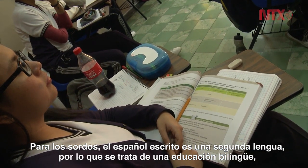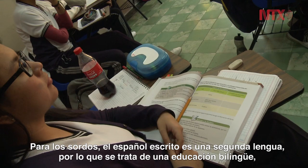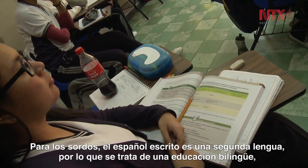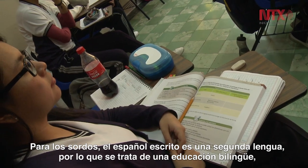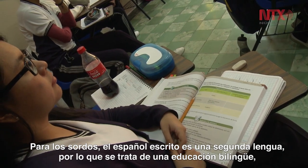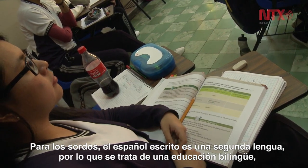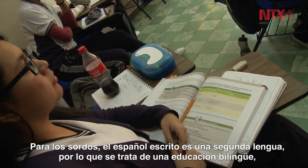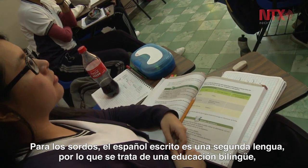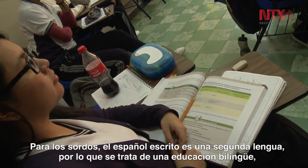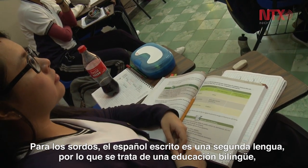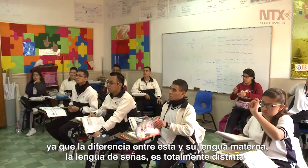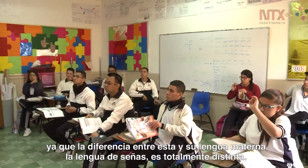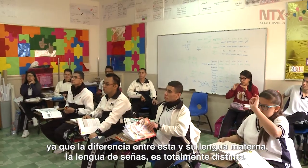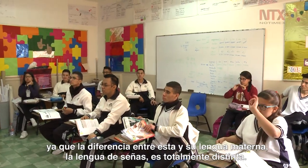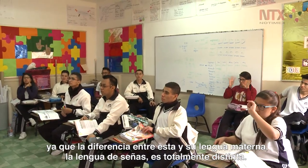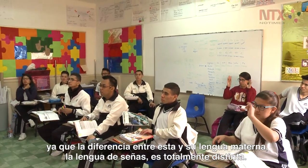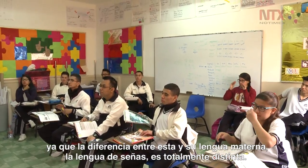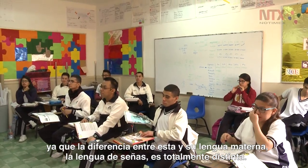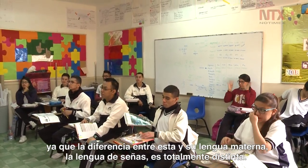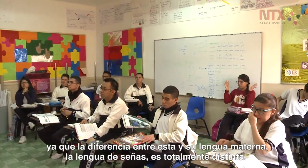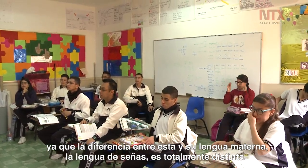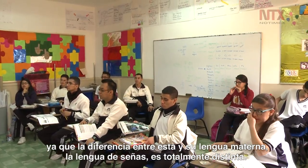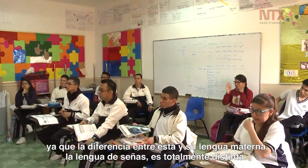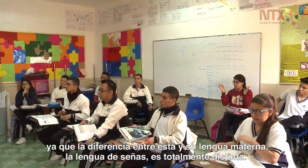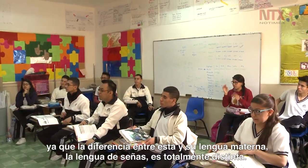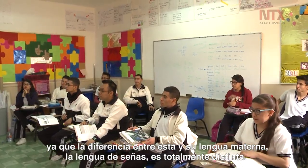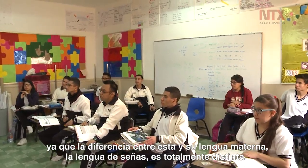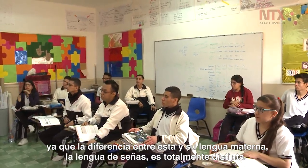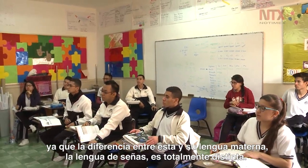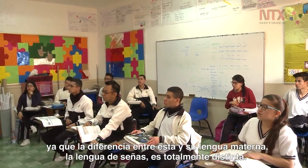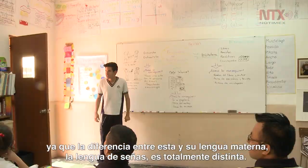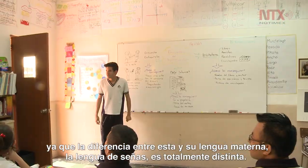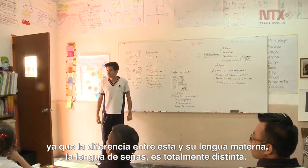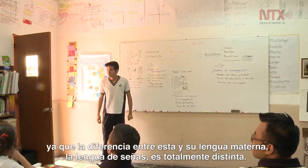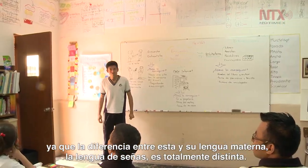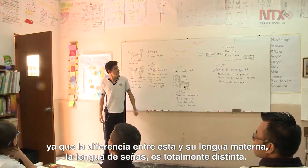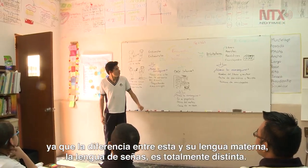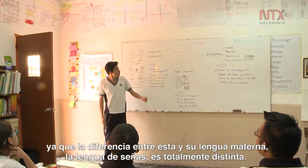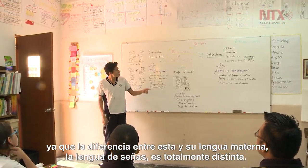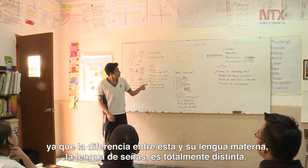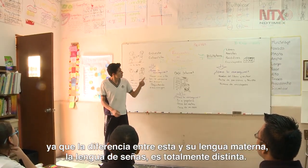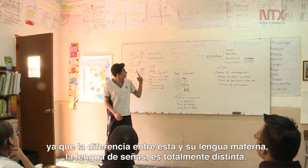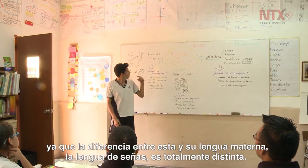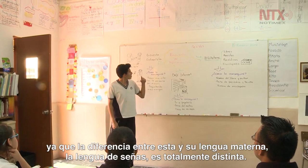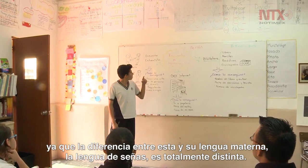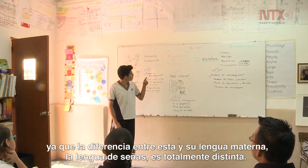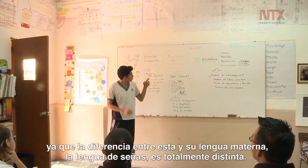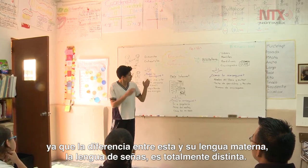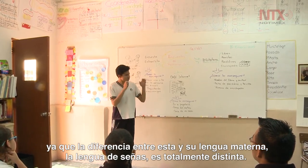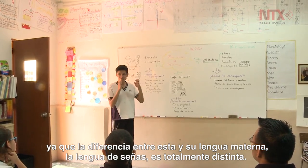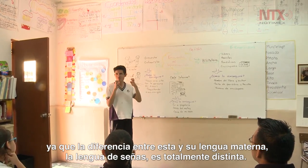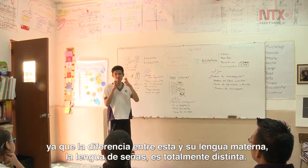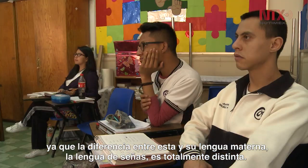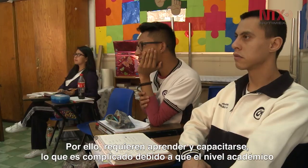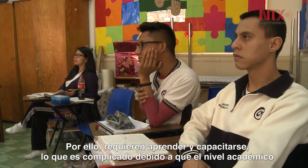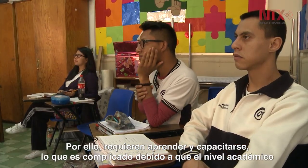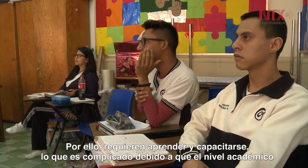una educación bilingüe, ya que la diferencia de esta y su lengua materna, la lengua de señas es totalmente distinta, por ello